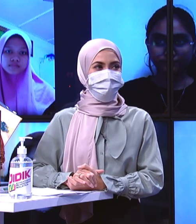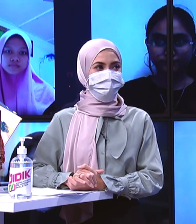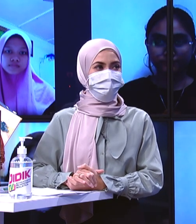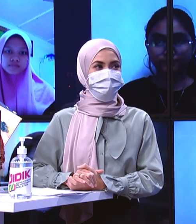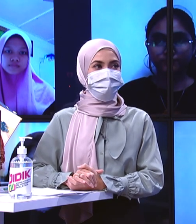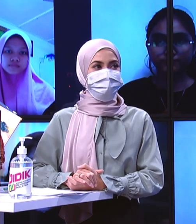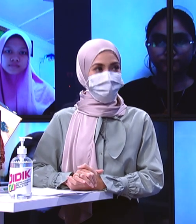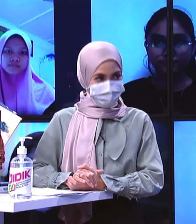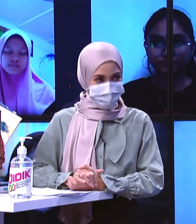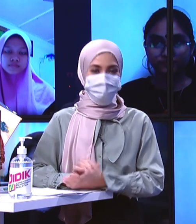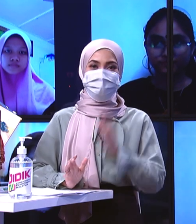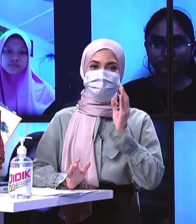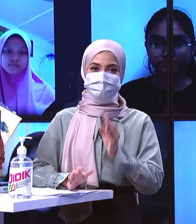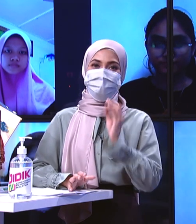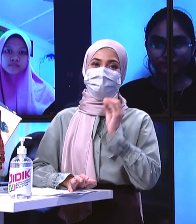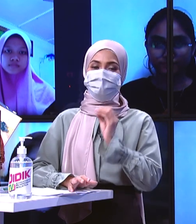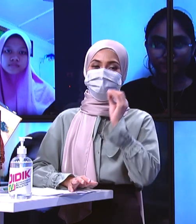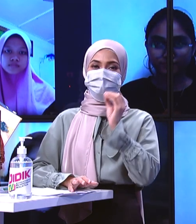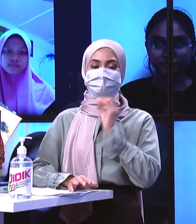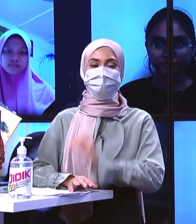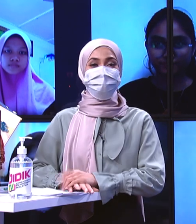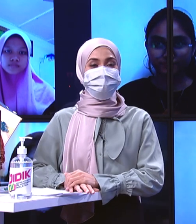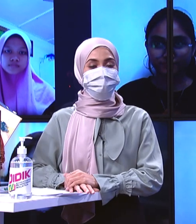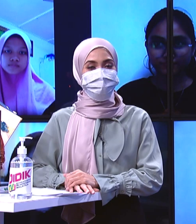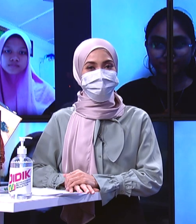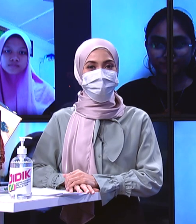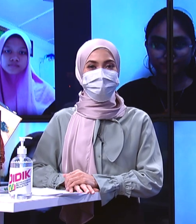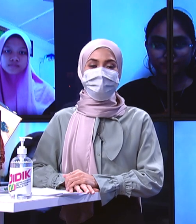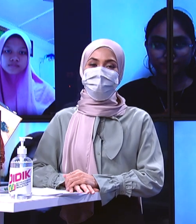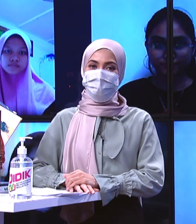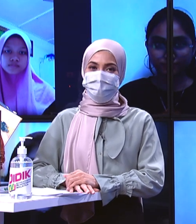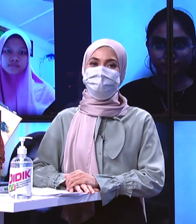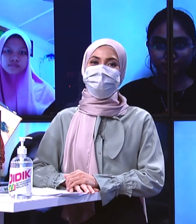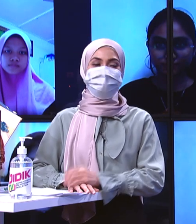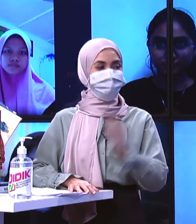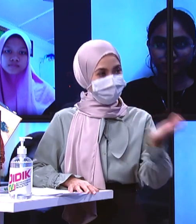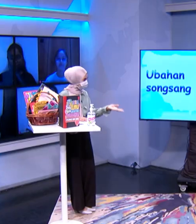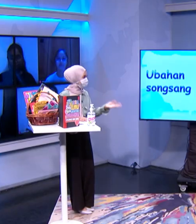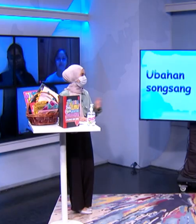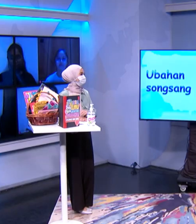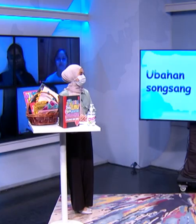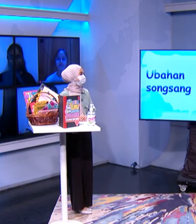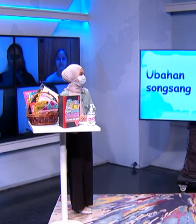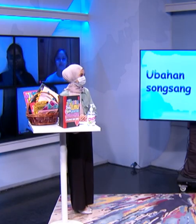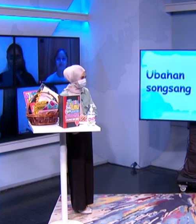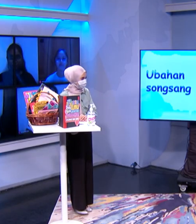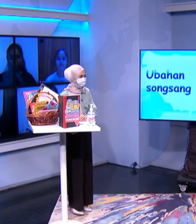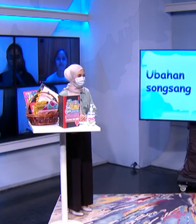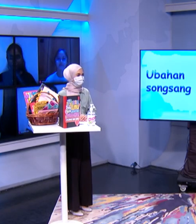eh langsung ubah langsung dan seterusnya kita ke pergi kepada topik ubahan sensasi Lilin Herlina kece Makasih ini sang